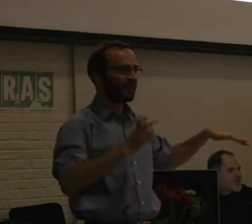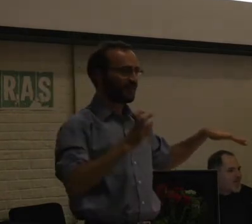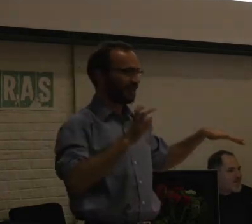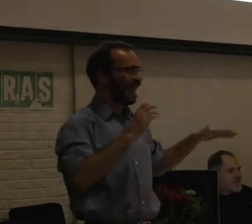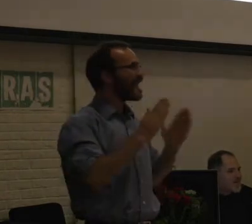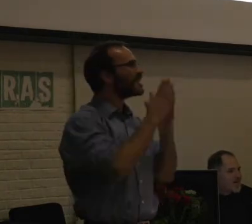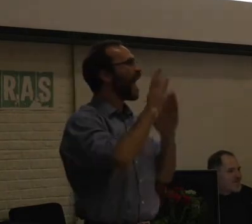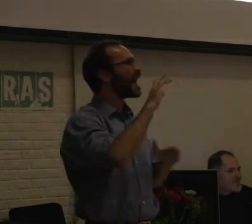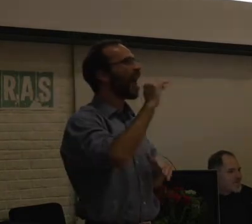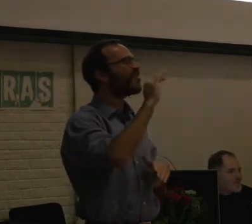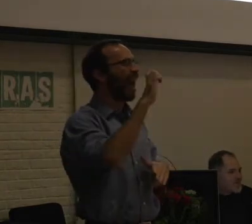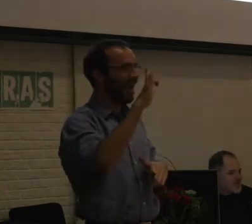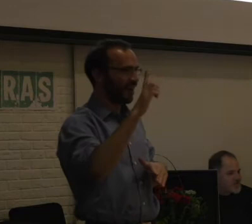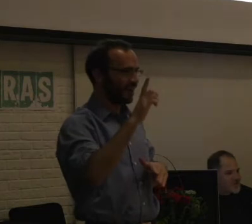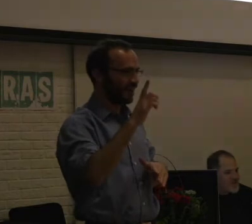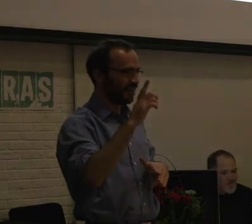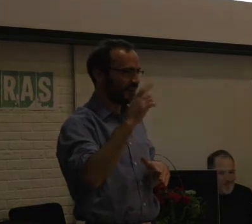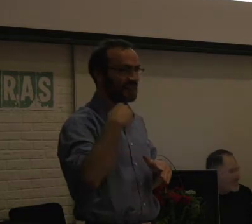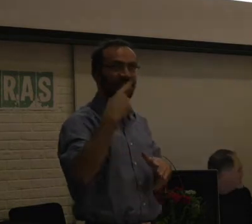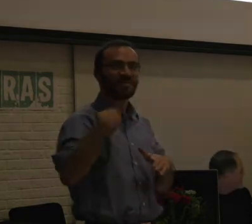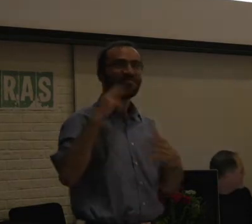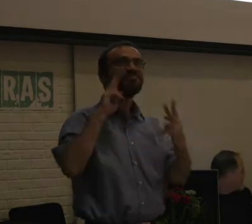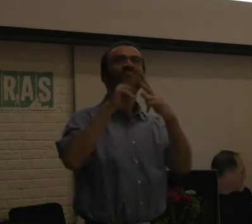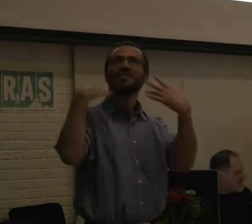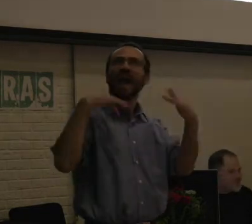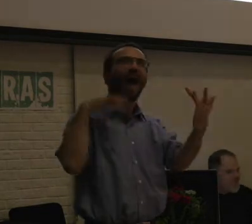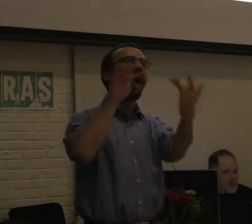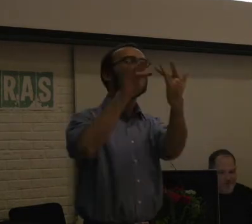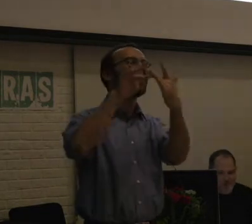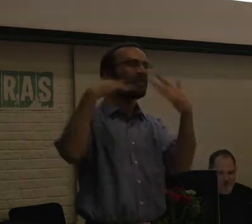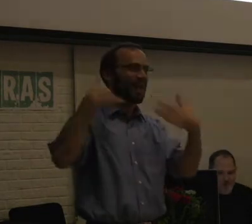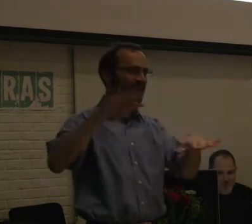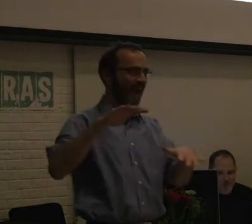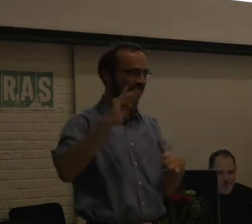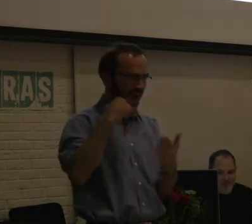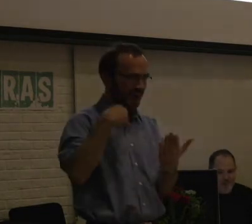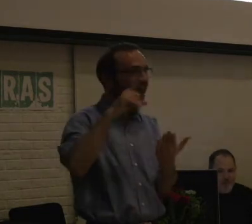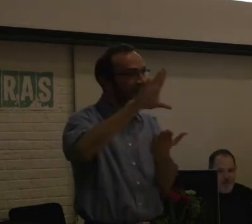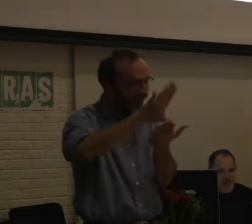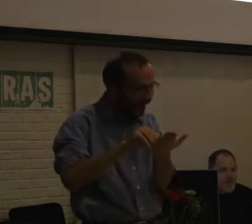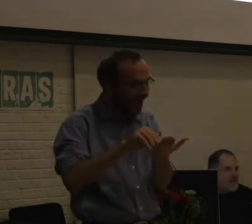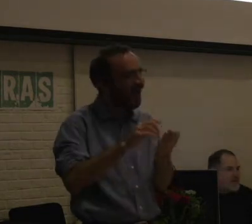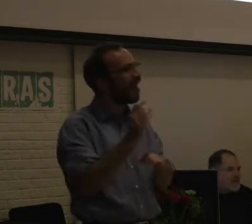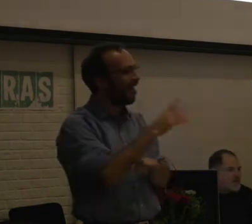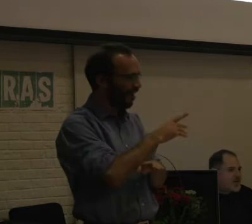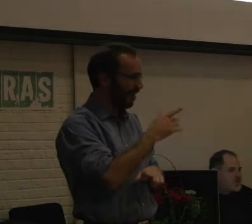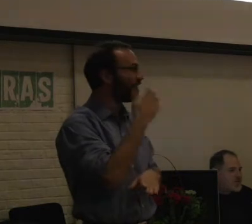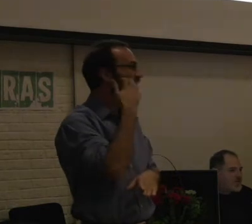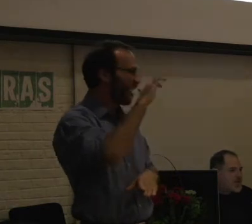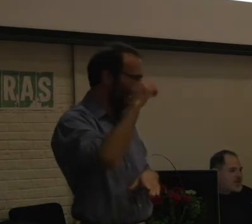que le daba estaban en verso. Bueno, es una cosa muy, muy curiosa. También trato de una revista